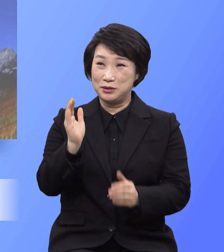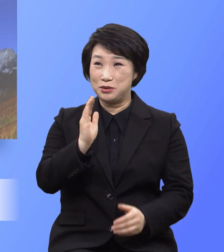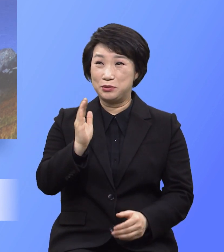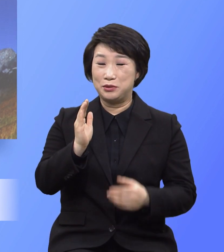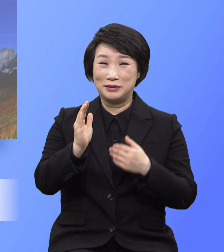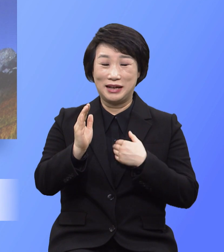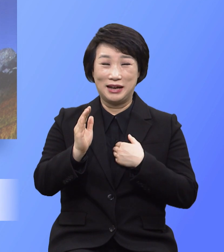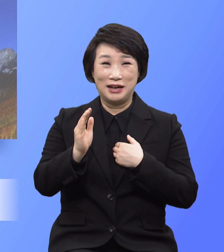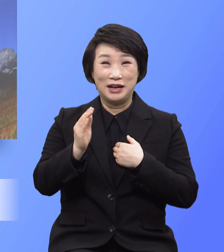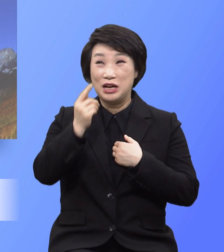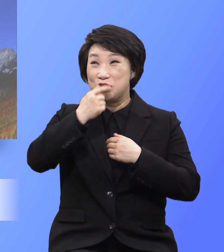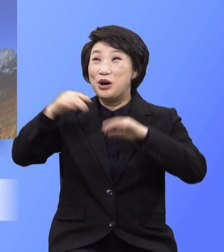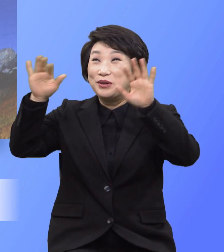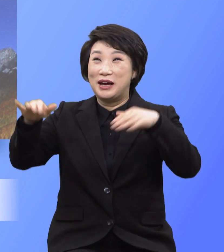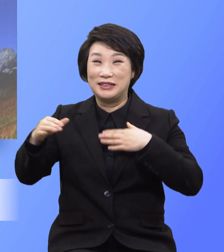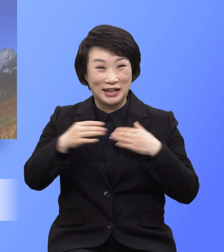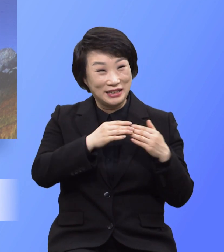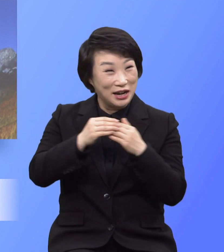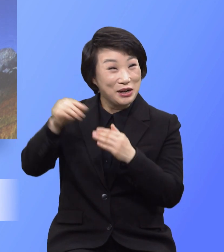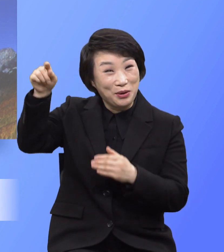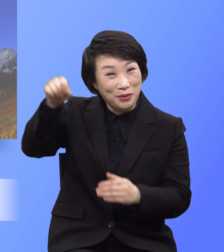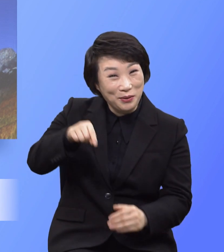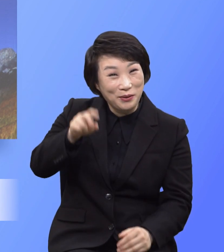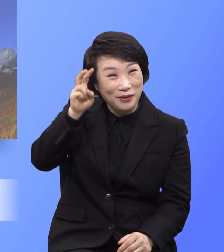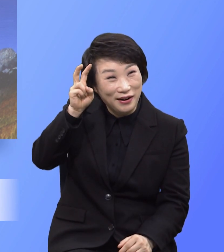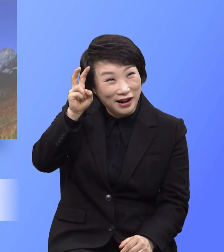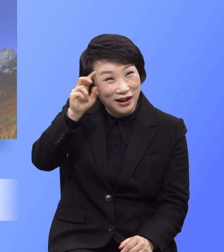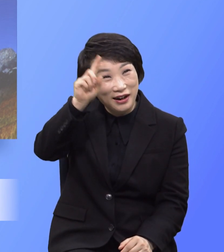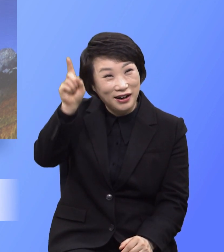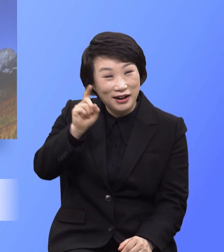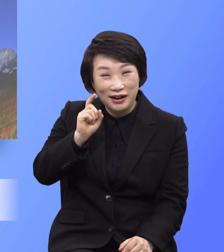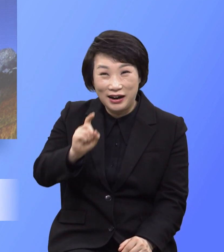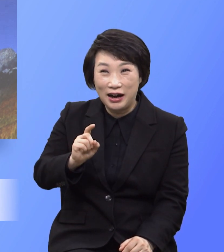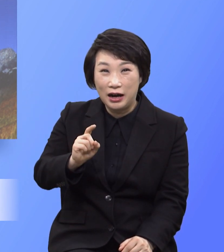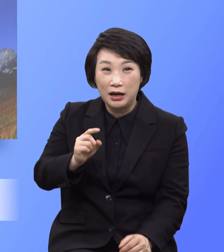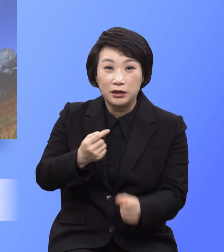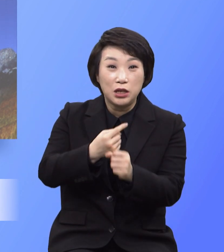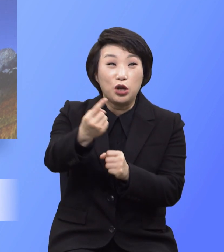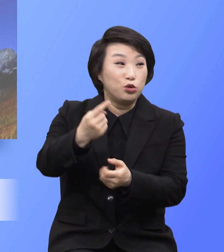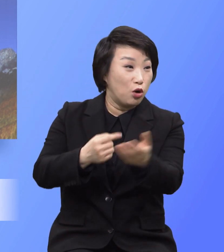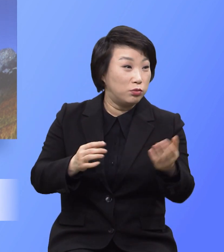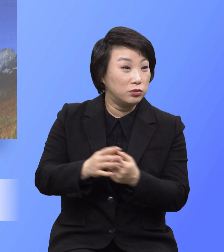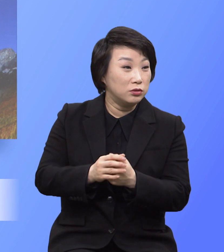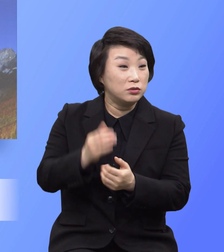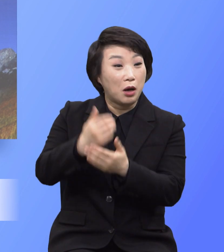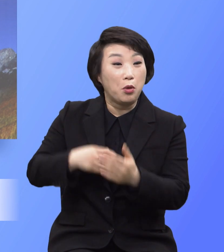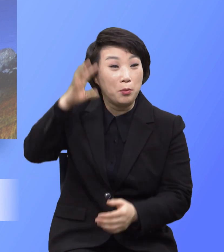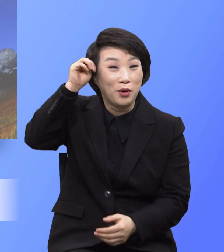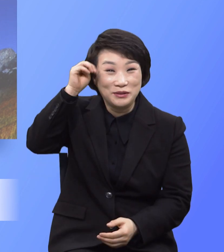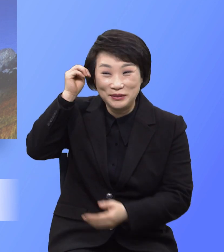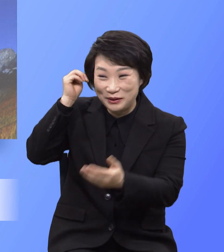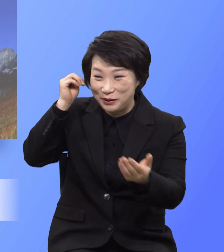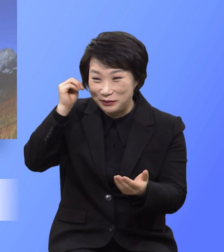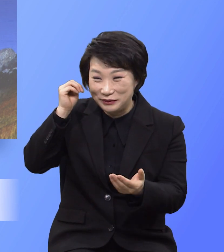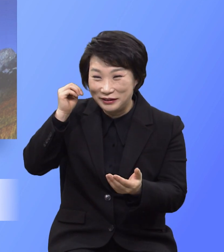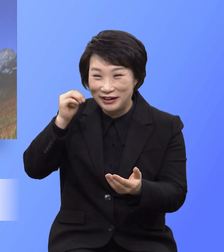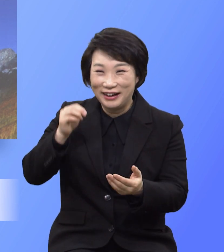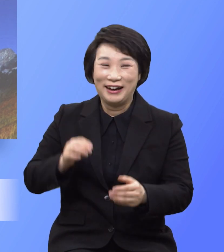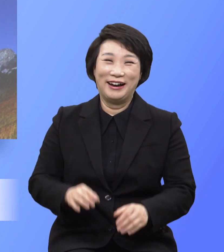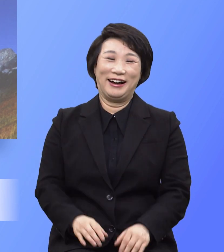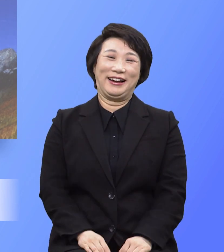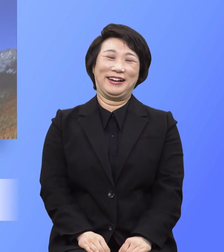아마 천사들이 나를 데려오지 않겠는가. 내년 며칠 안 남았어요.